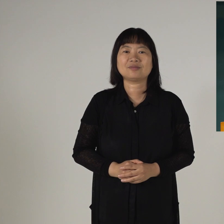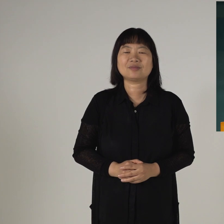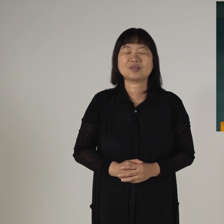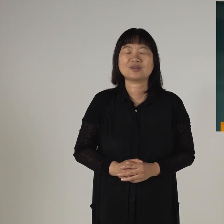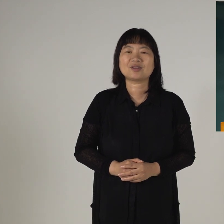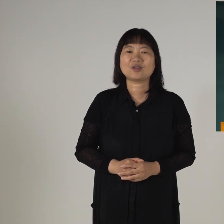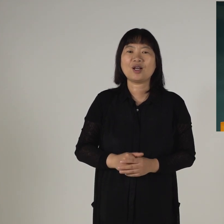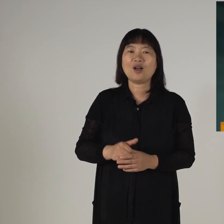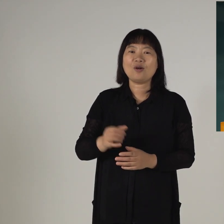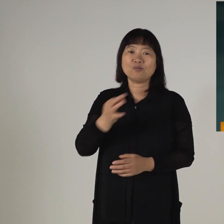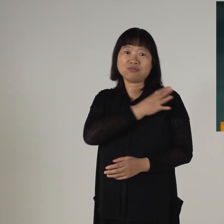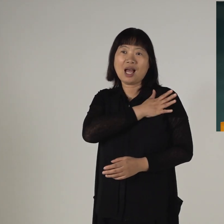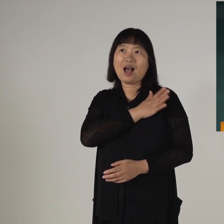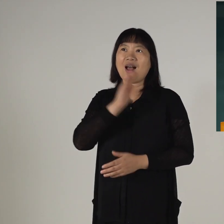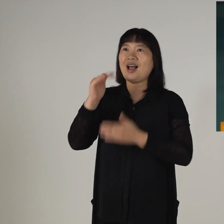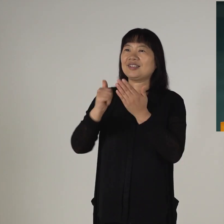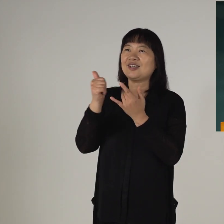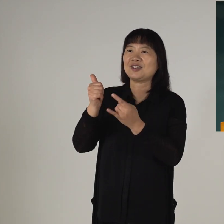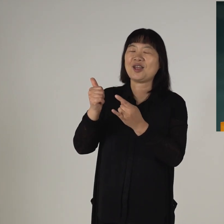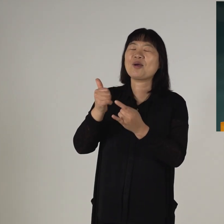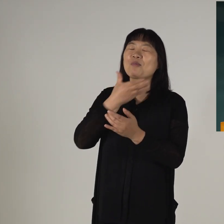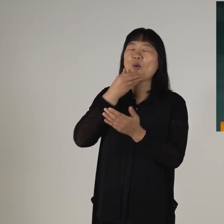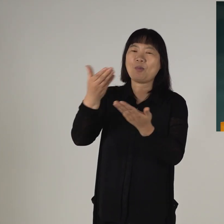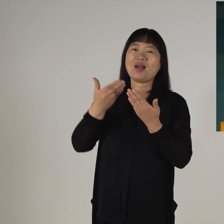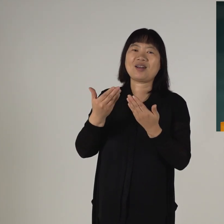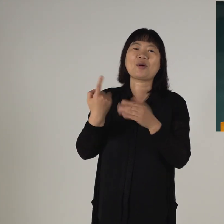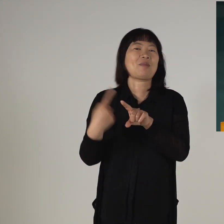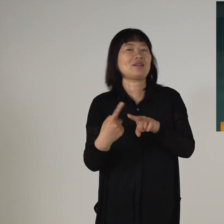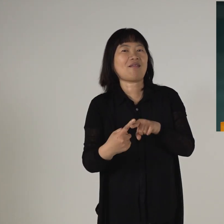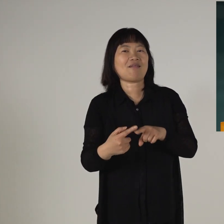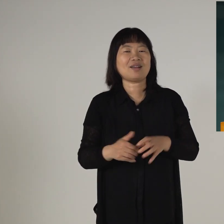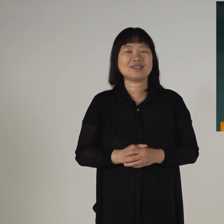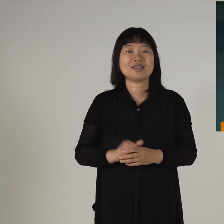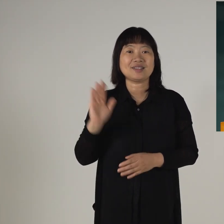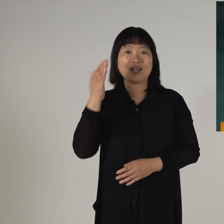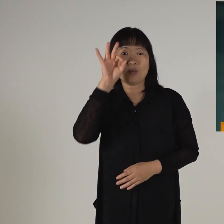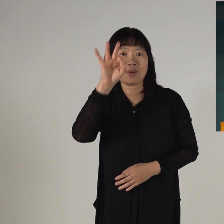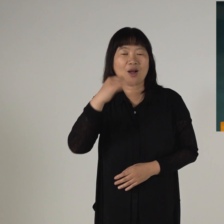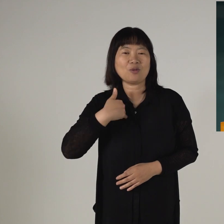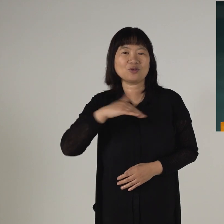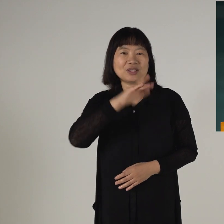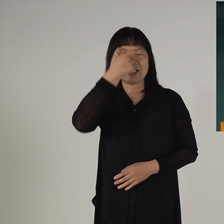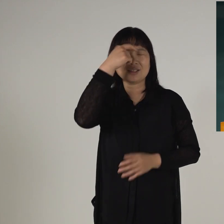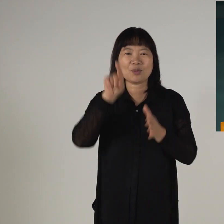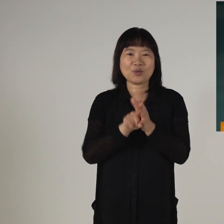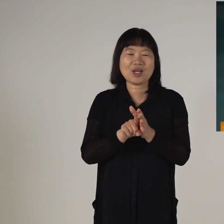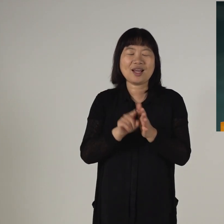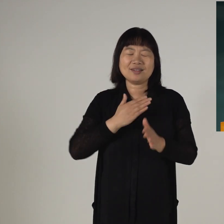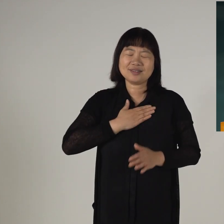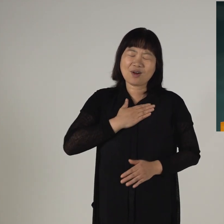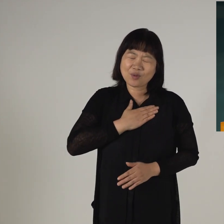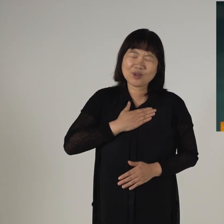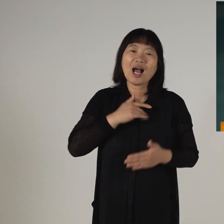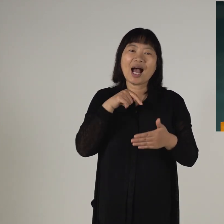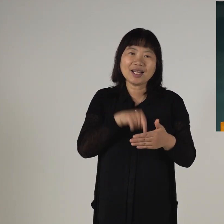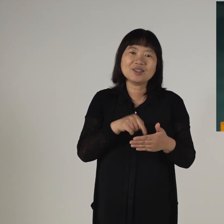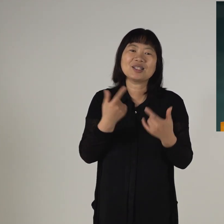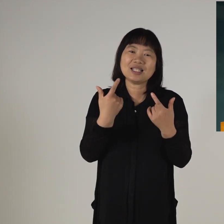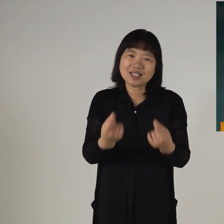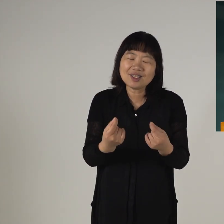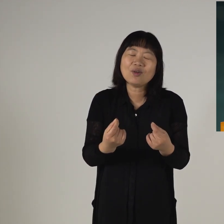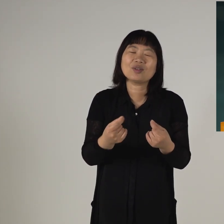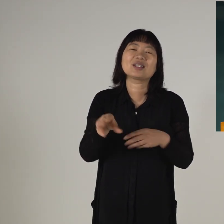그럼 물질이 많으면 하나님께로부터 복을 받은 거예요. 여러분, 최근에까지만 해도 우리나라 기독교의 정서가 이런 게 있었어요,